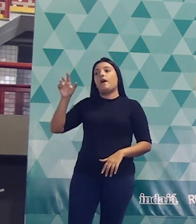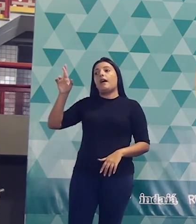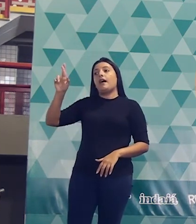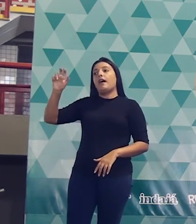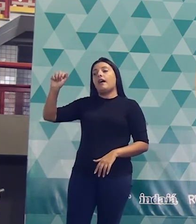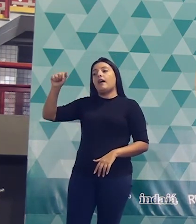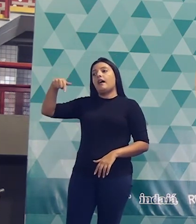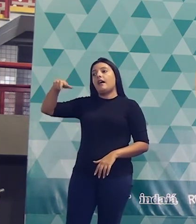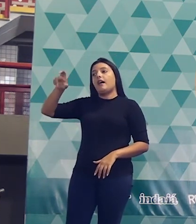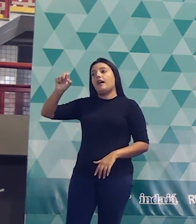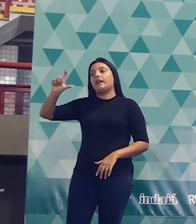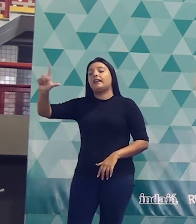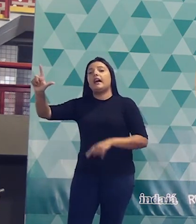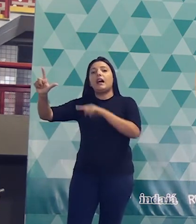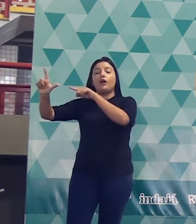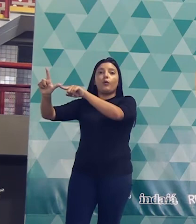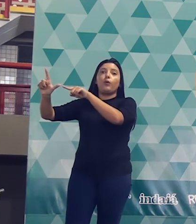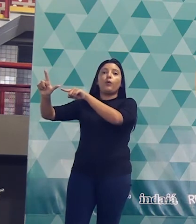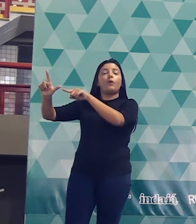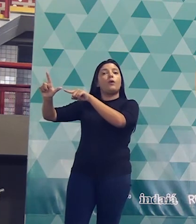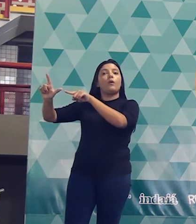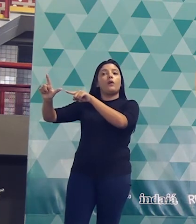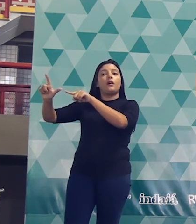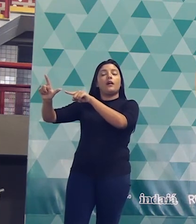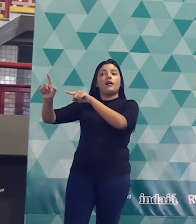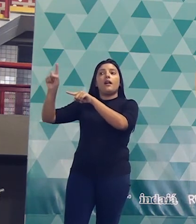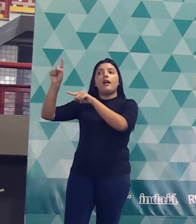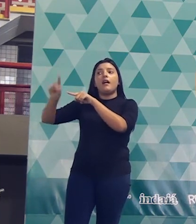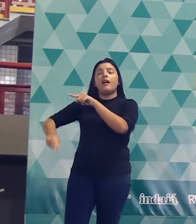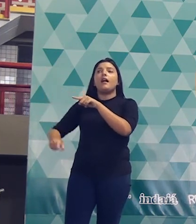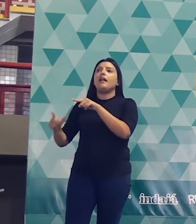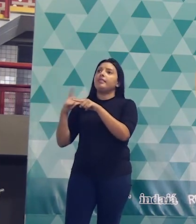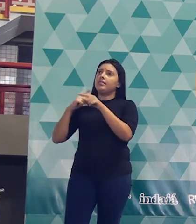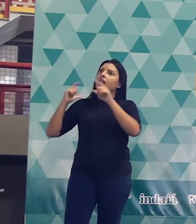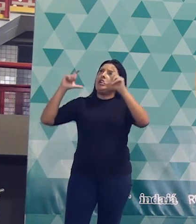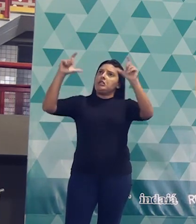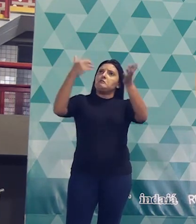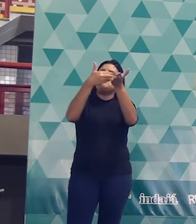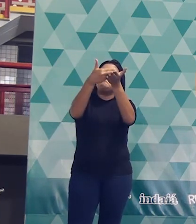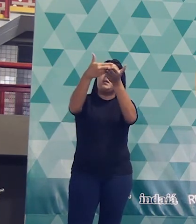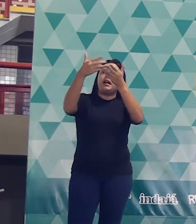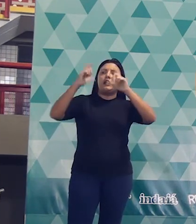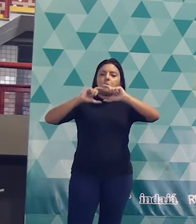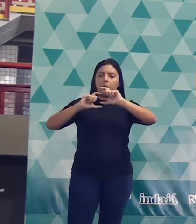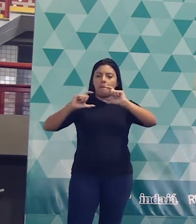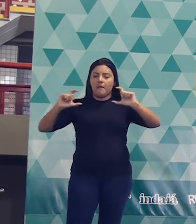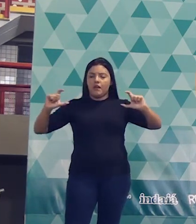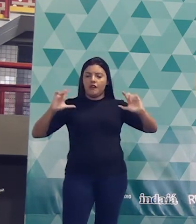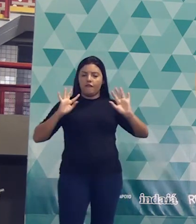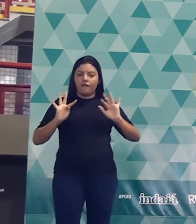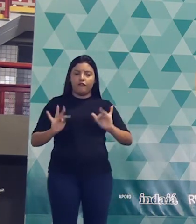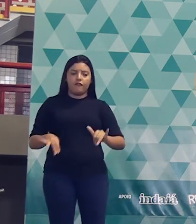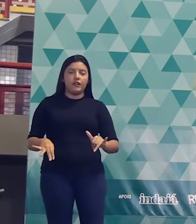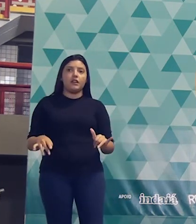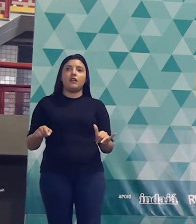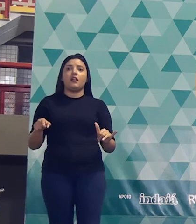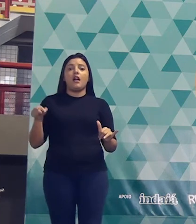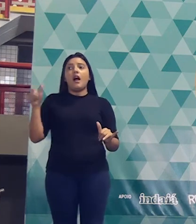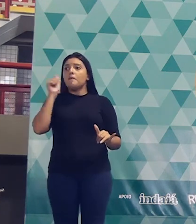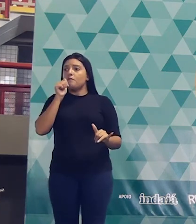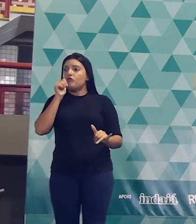Memorial de Maria Moura, ou As Três Marias, você percebe que a história tem começo, meio e fim. Com Clarice, não existe